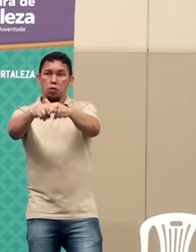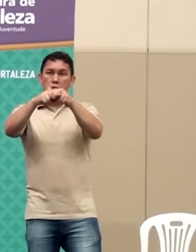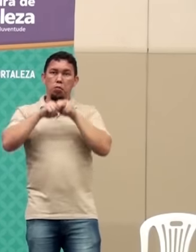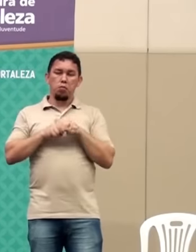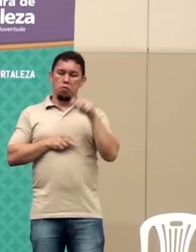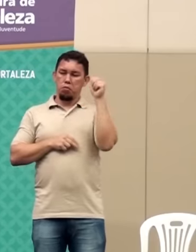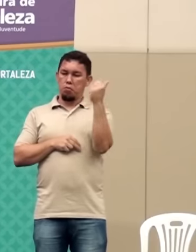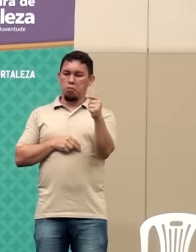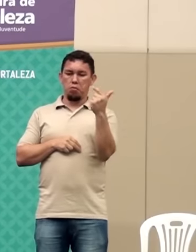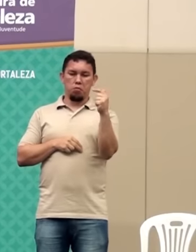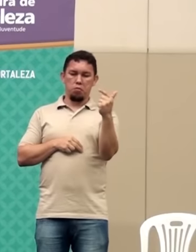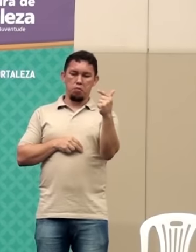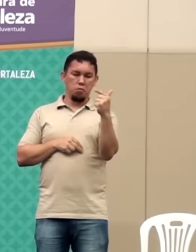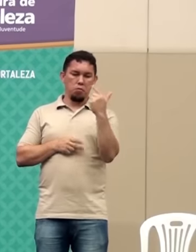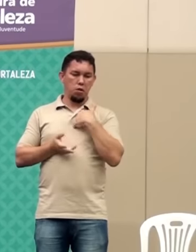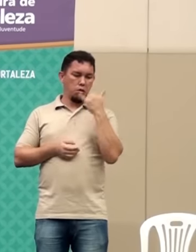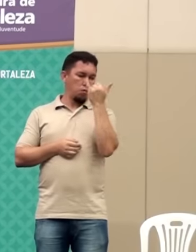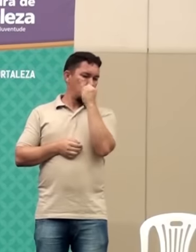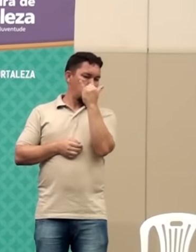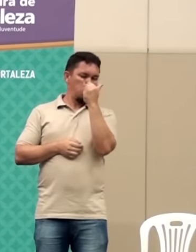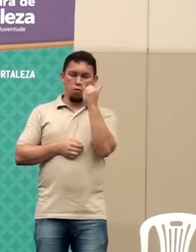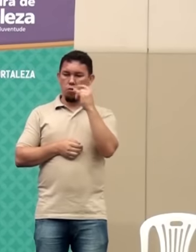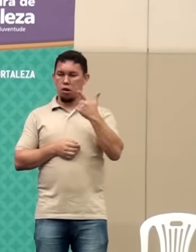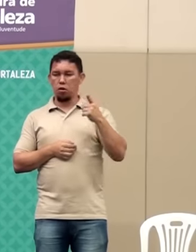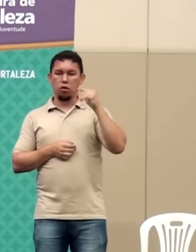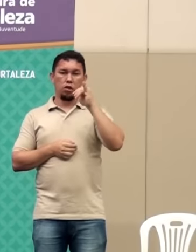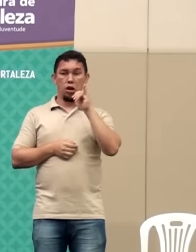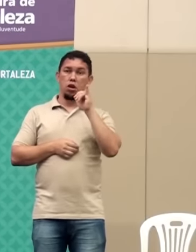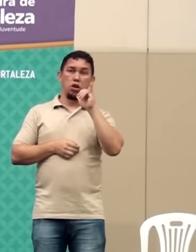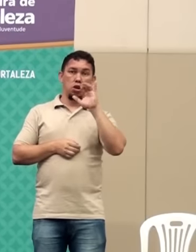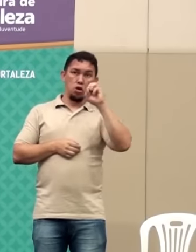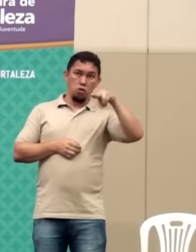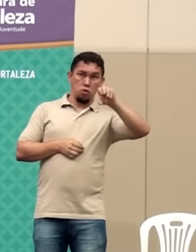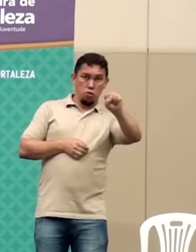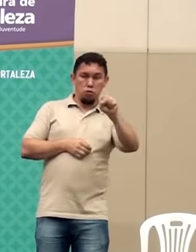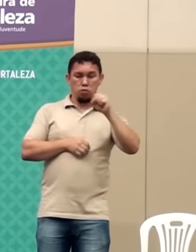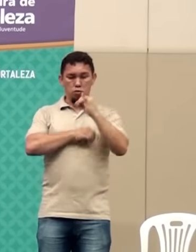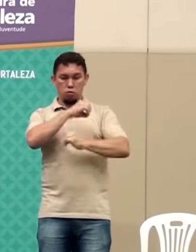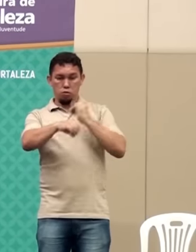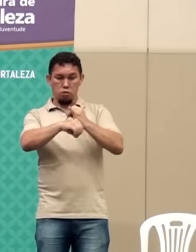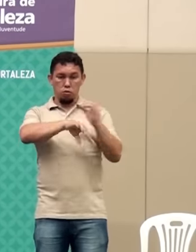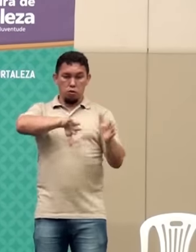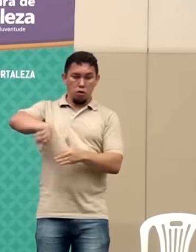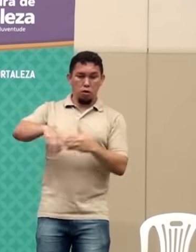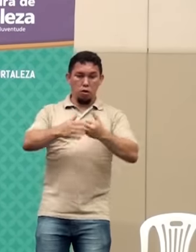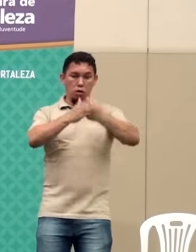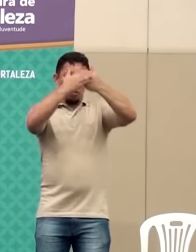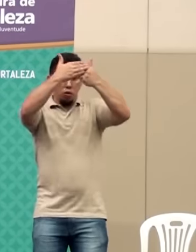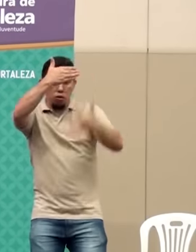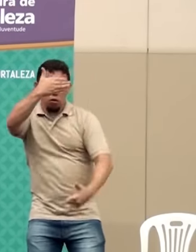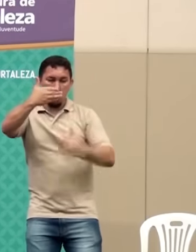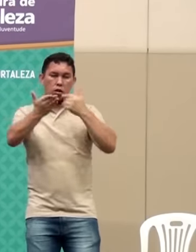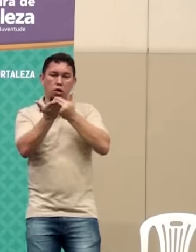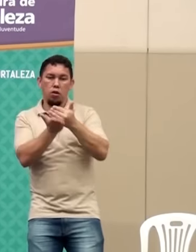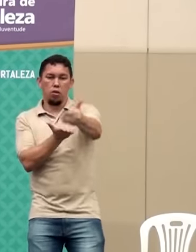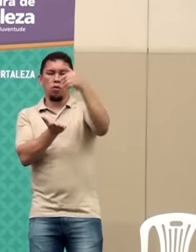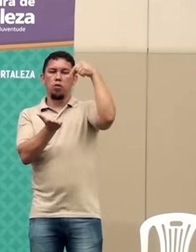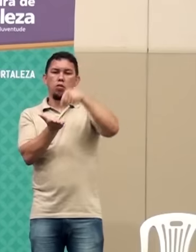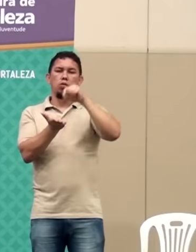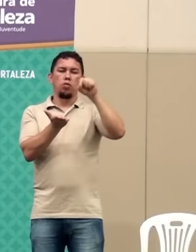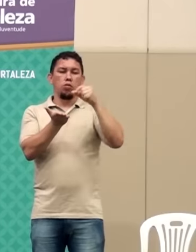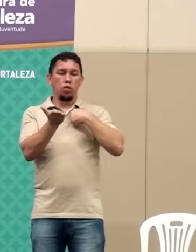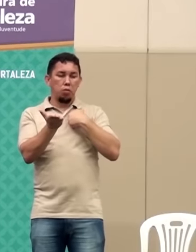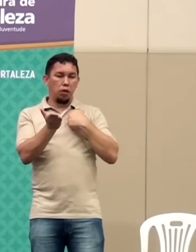ela não conduz corrente elétrica porque ela não tem íons. Ok? Então, a introdução era para a gente poder fazer